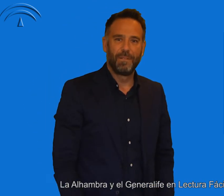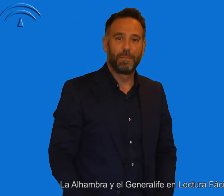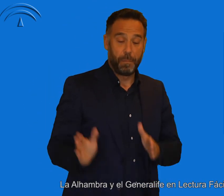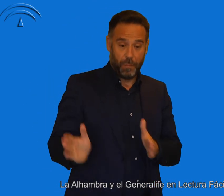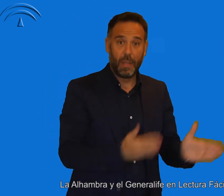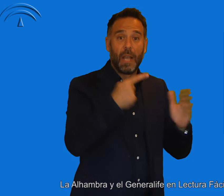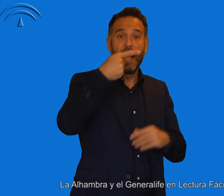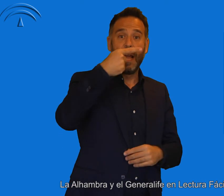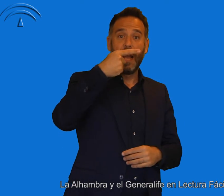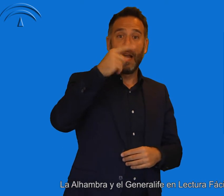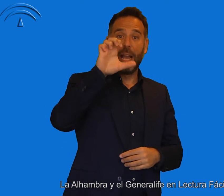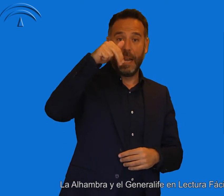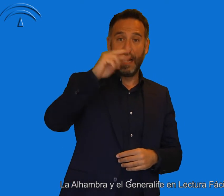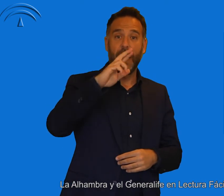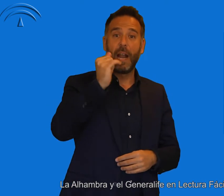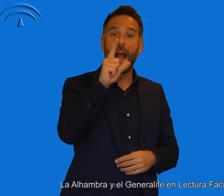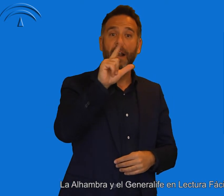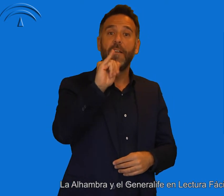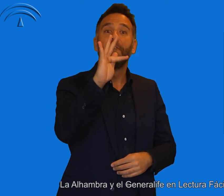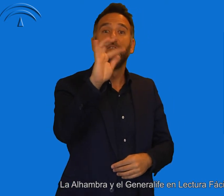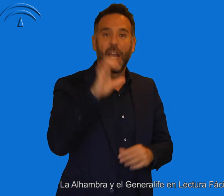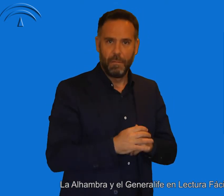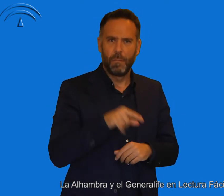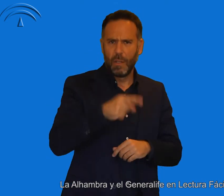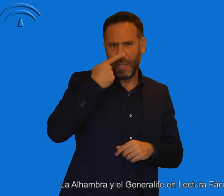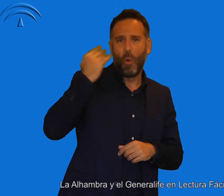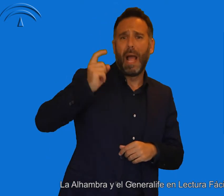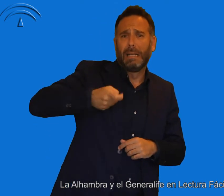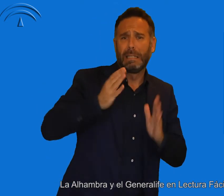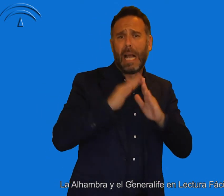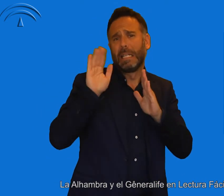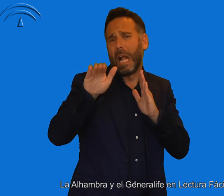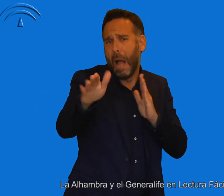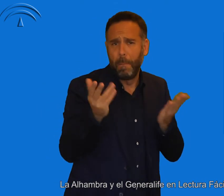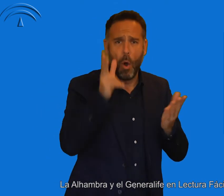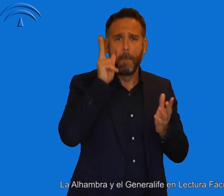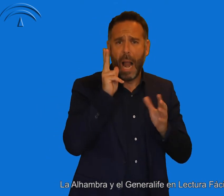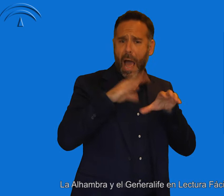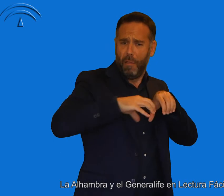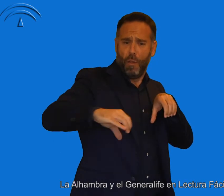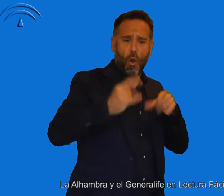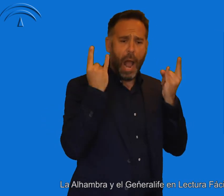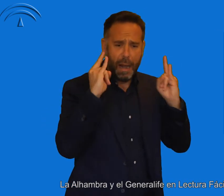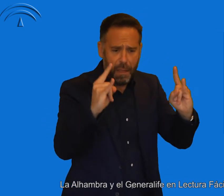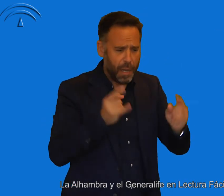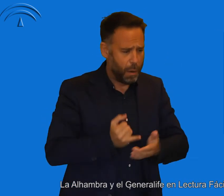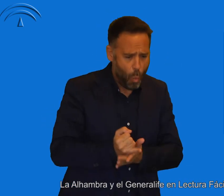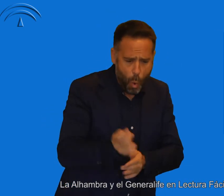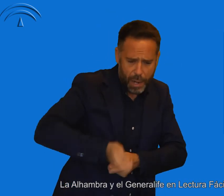El Generalife. El Generalife era una casa de campo, un palacio con jardines y huertas para